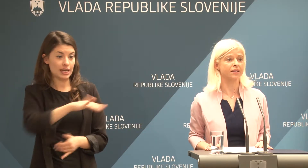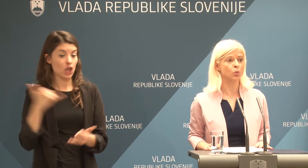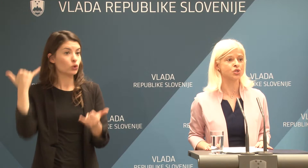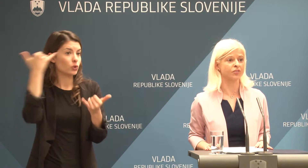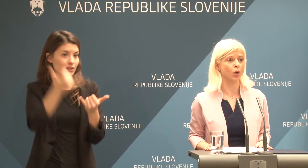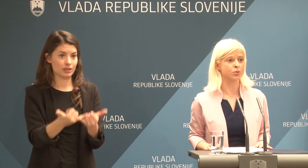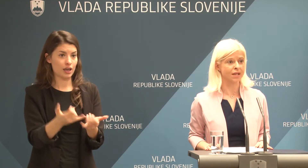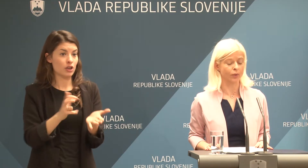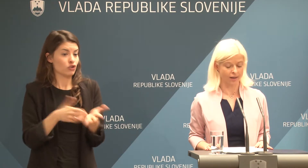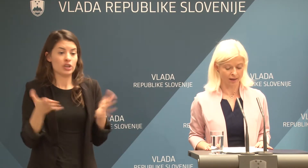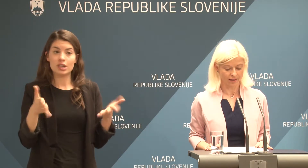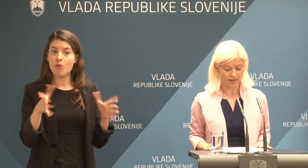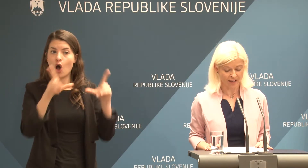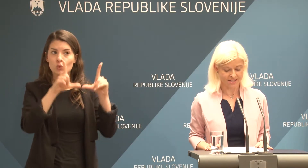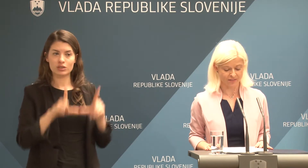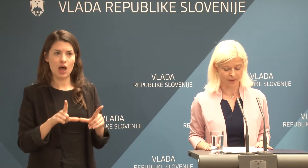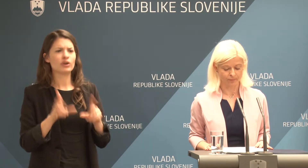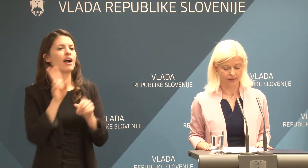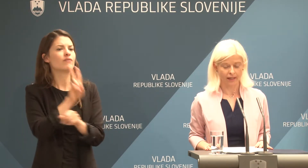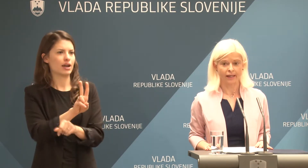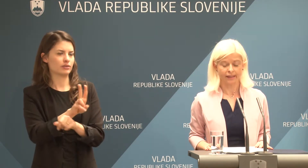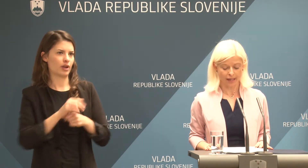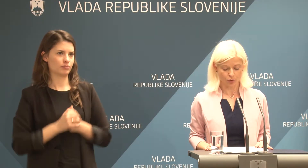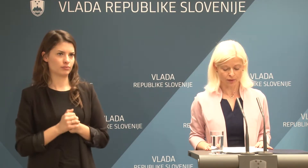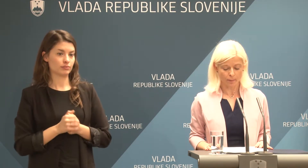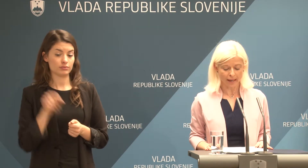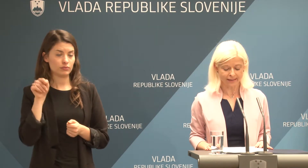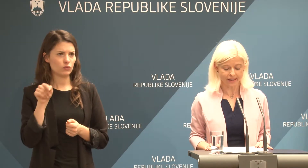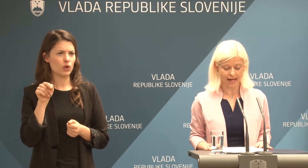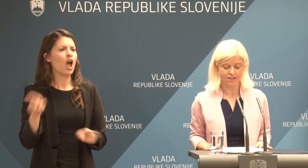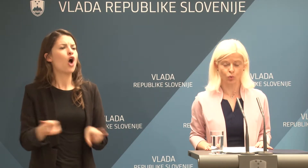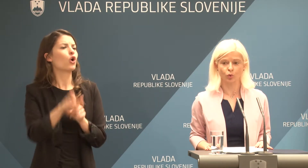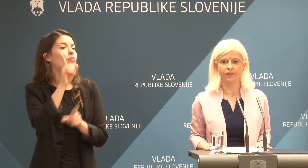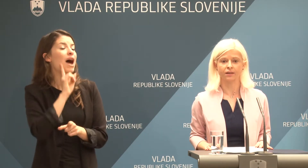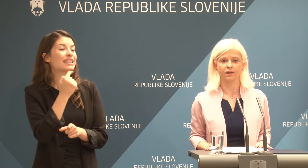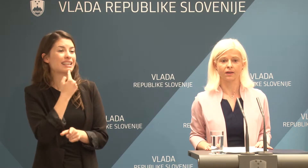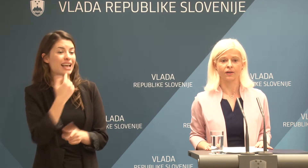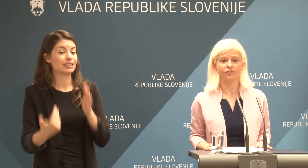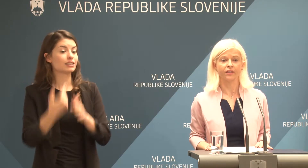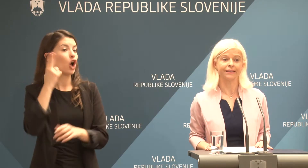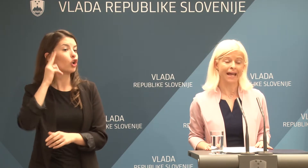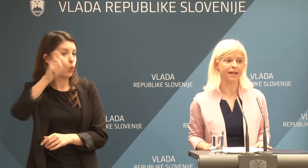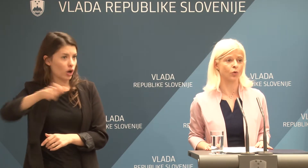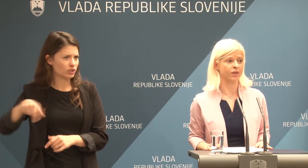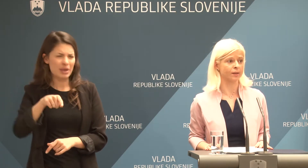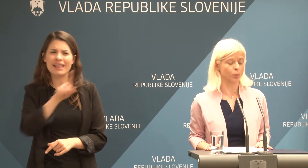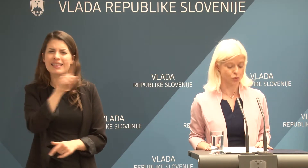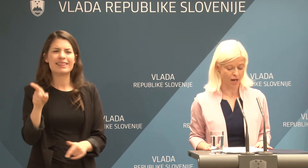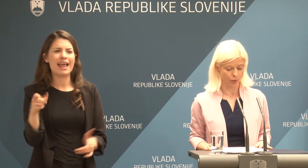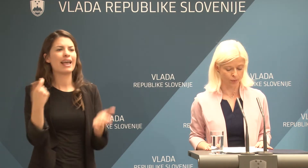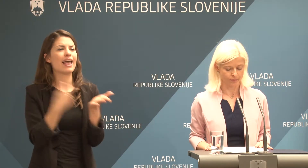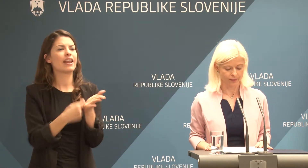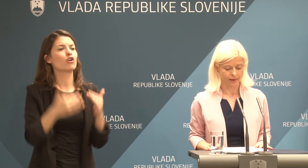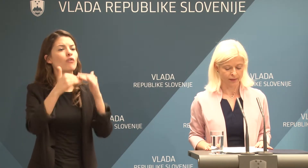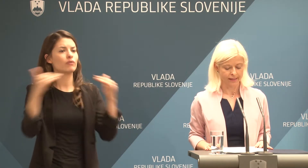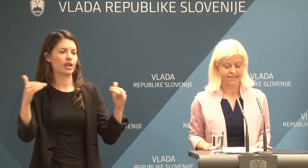še ne uživa ustavnega varstva in je kot materin jezik gluhih v neenakovrednem